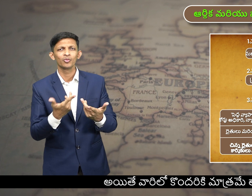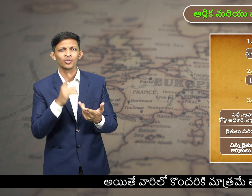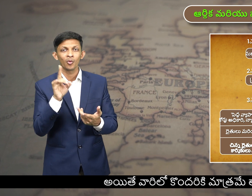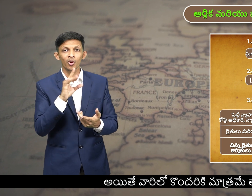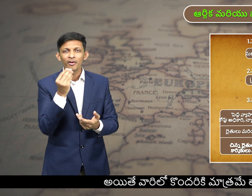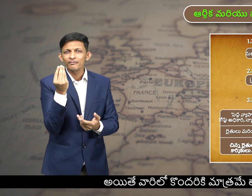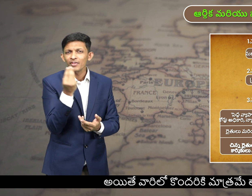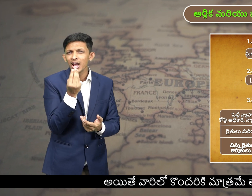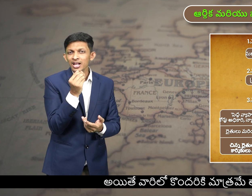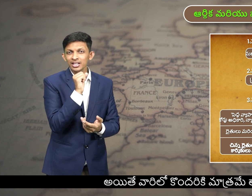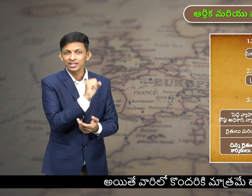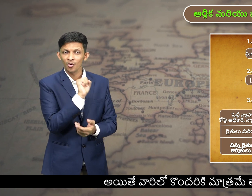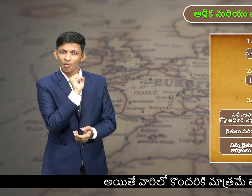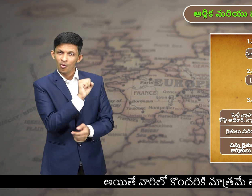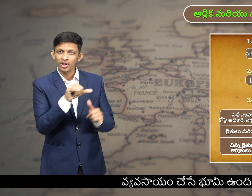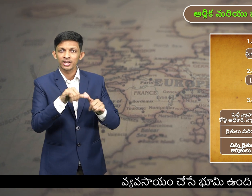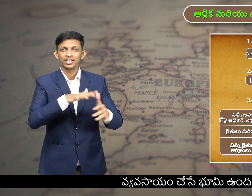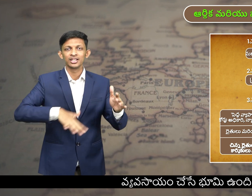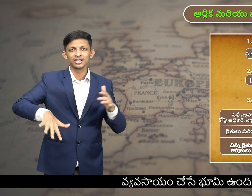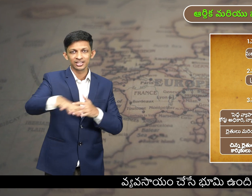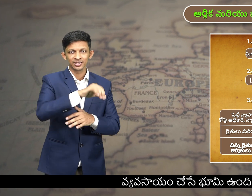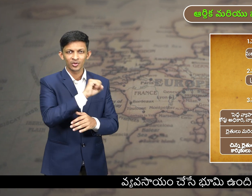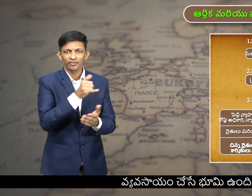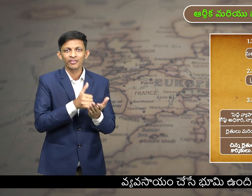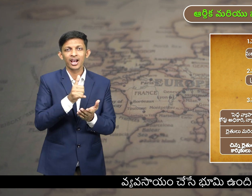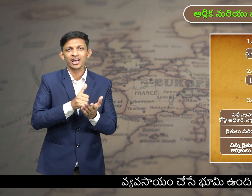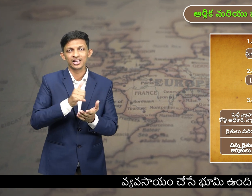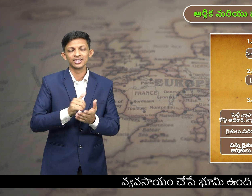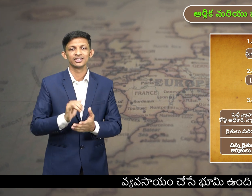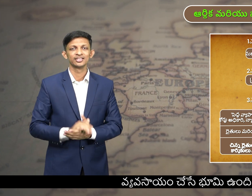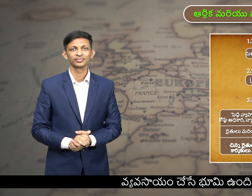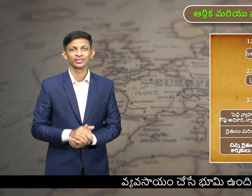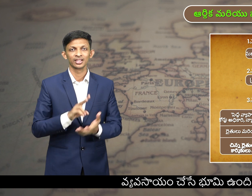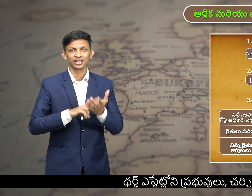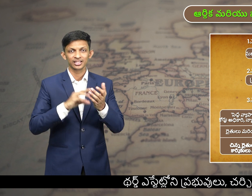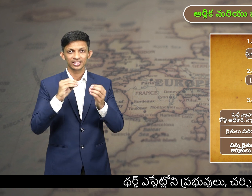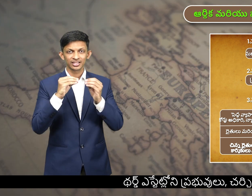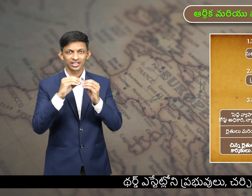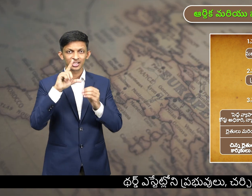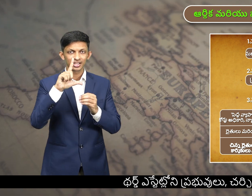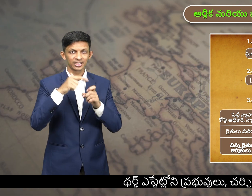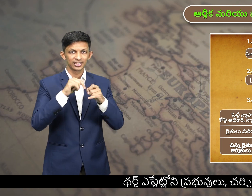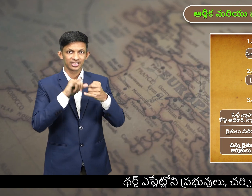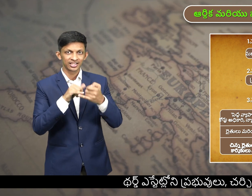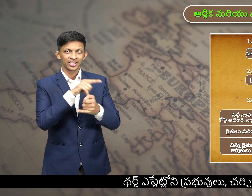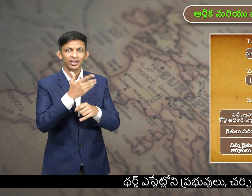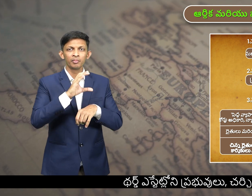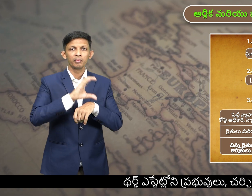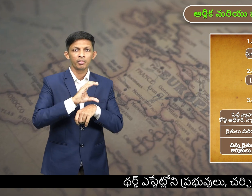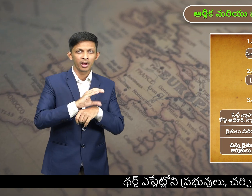అయితే వారిలో కొందరికి మాత్రమే స్వయంగా వ్యవసాయం చేసే భూమి ఉంది. థర్డ్ ఎస్టేట్లోని ప్రభువులు, చర్చి మరియు